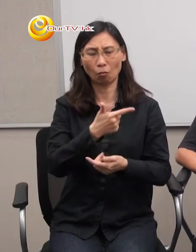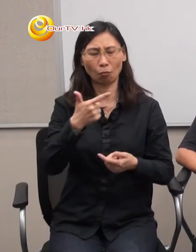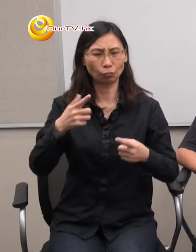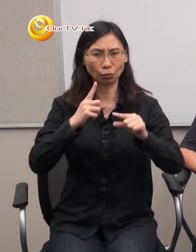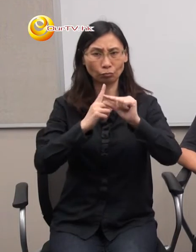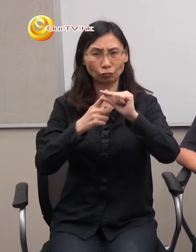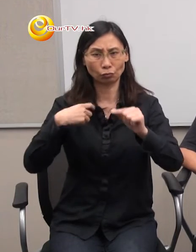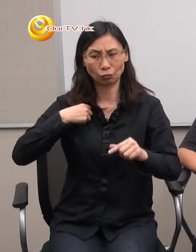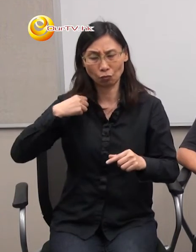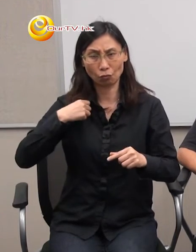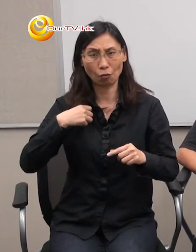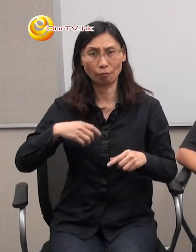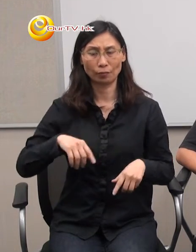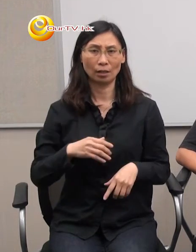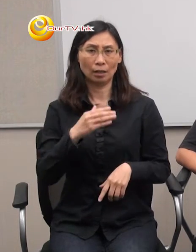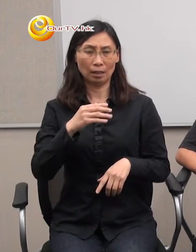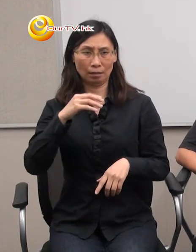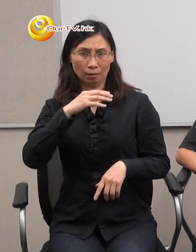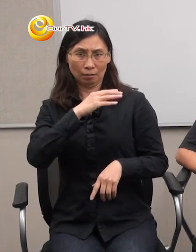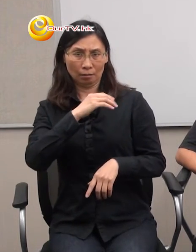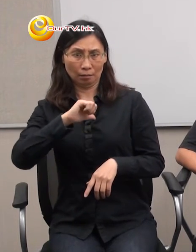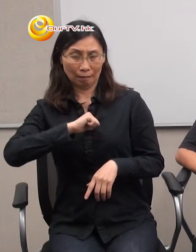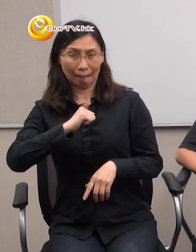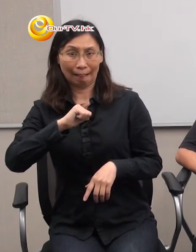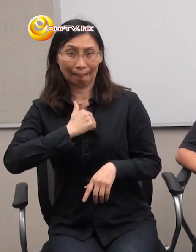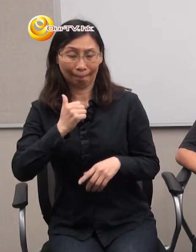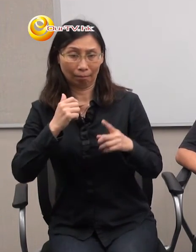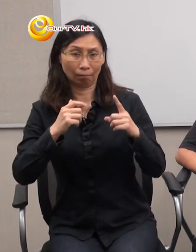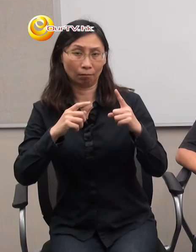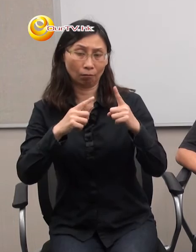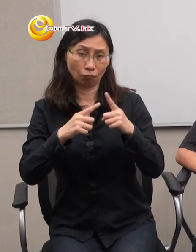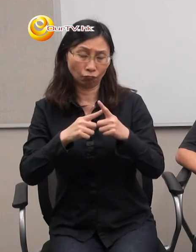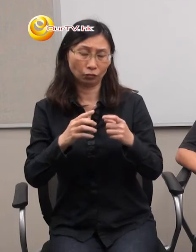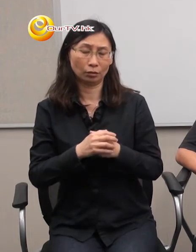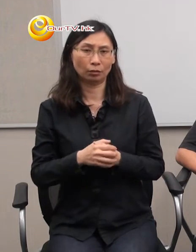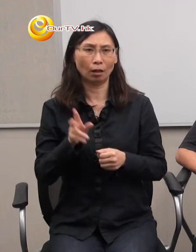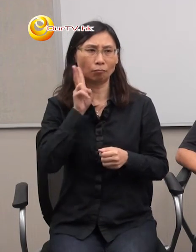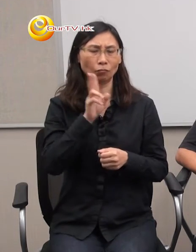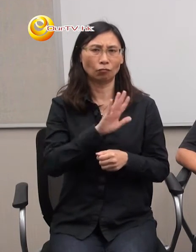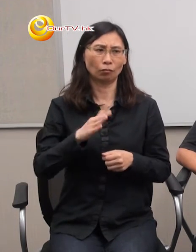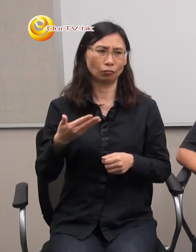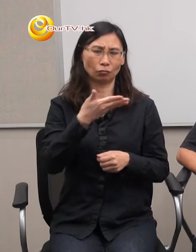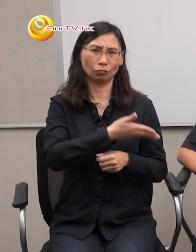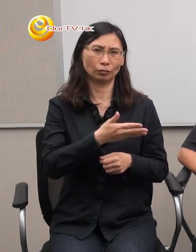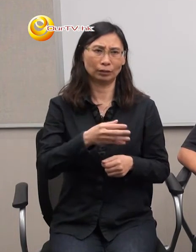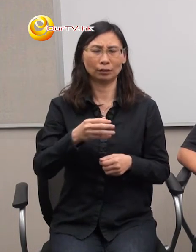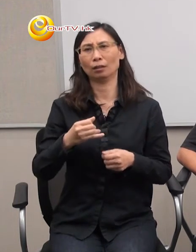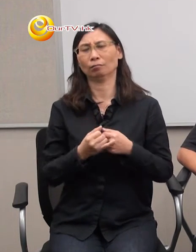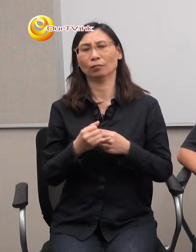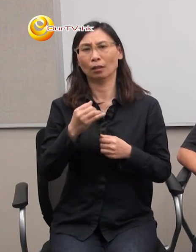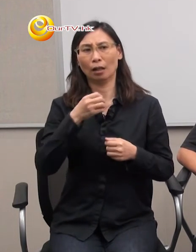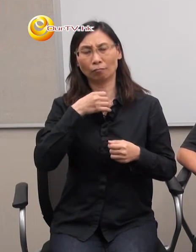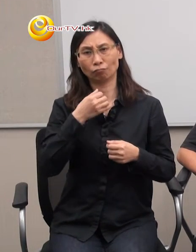香港訪問。即係唔好話對長毛好似當長毛係依一個病毒咁樣敬而遠之